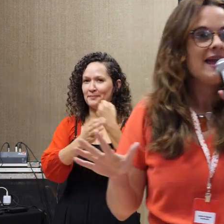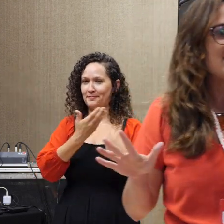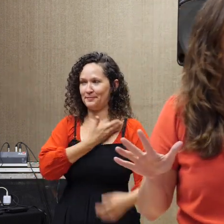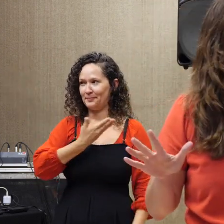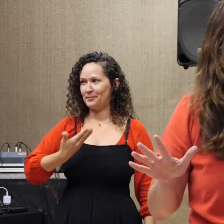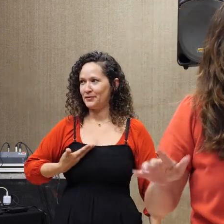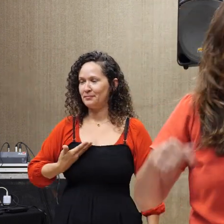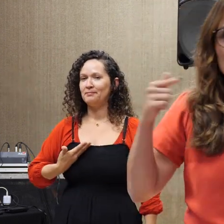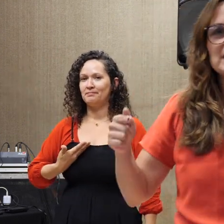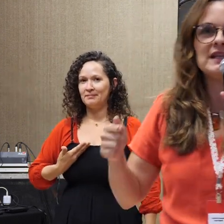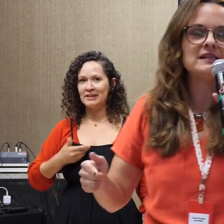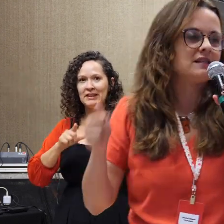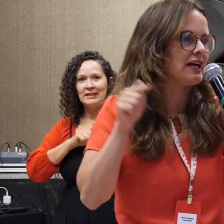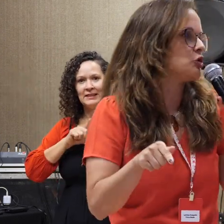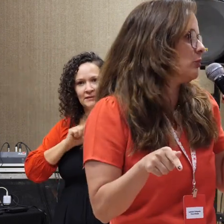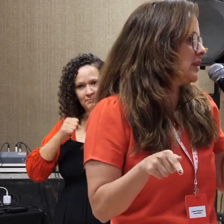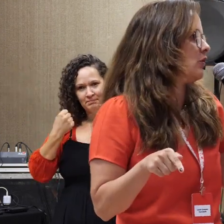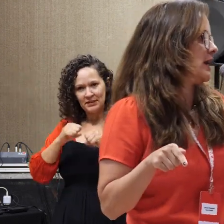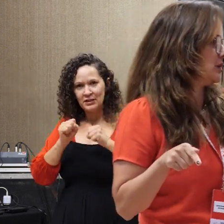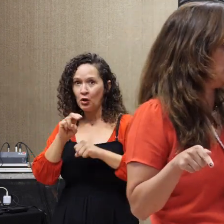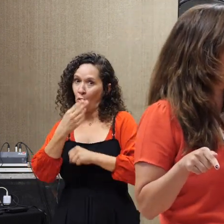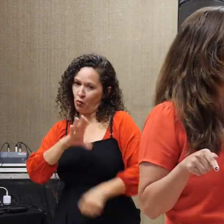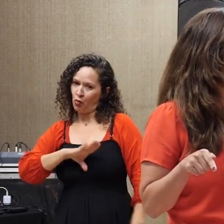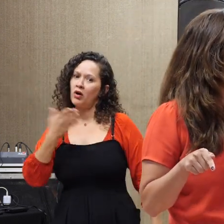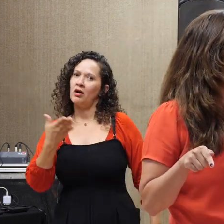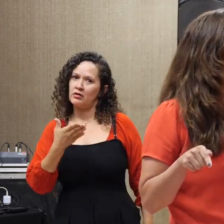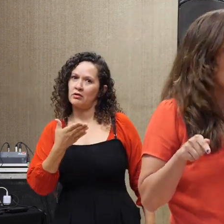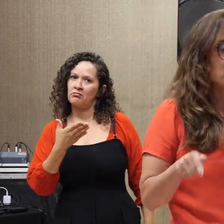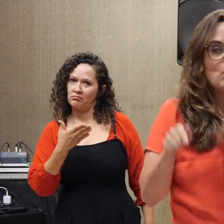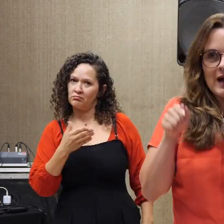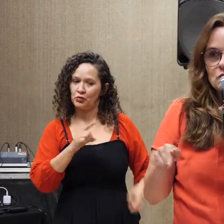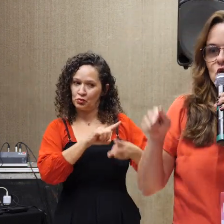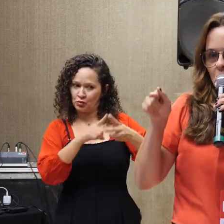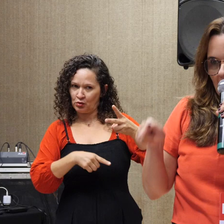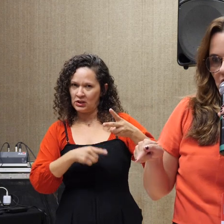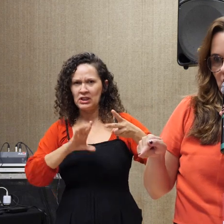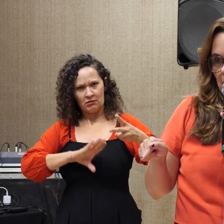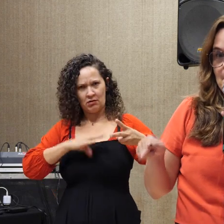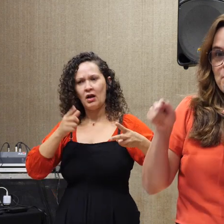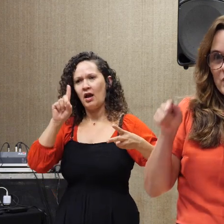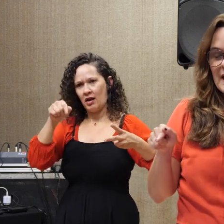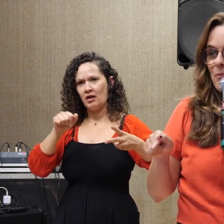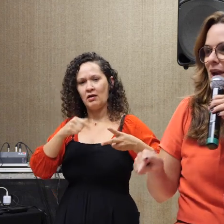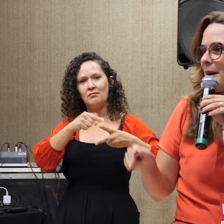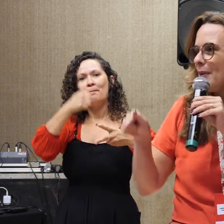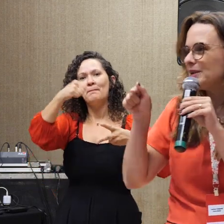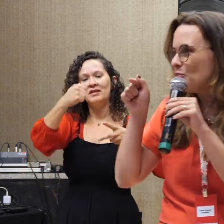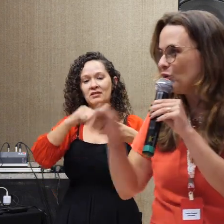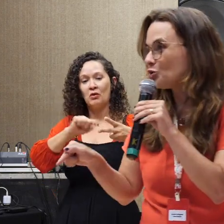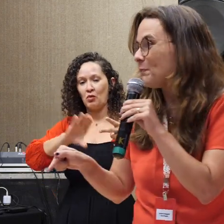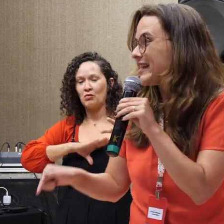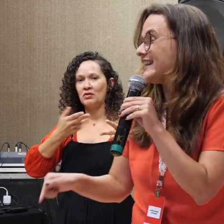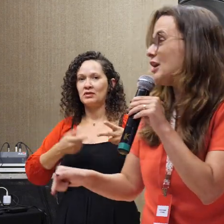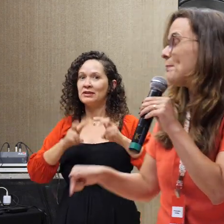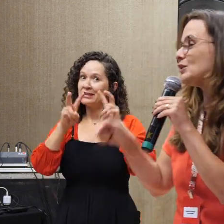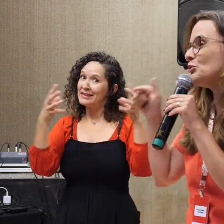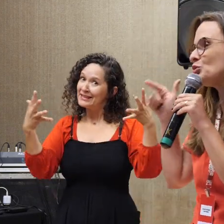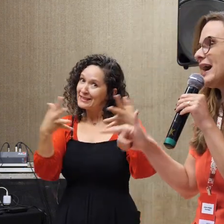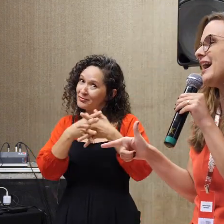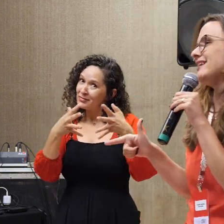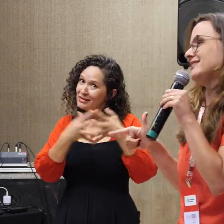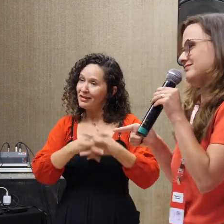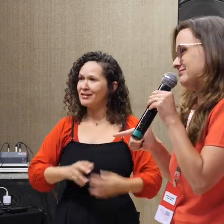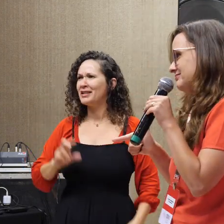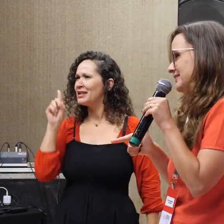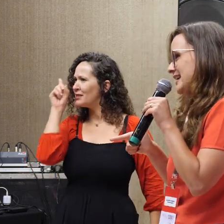pública, ele tem que ter muita necessidade ou muita coragem. Porque é um ato de coragem. Por quê? Porque é uma pauta muito complicada, ela é uma pauta